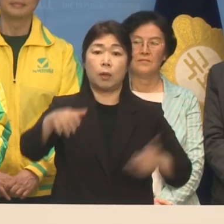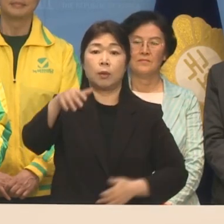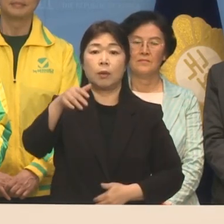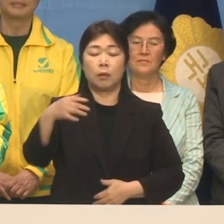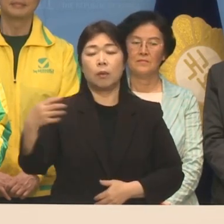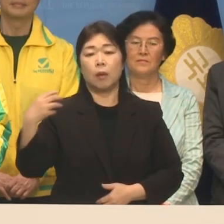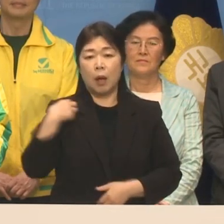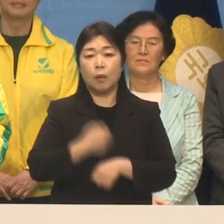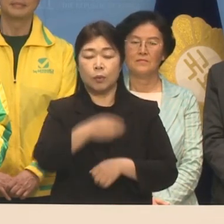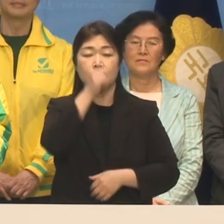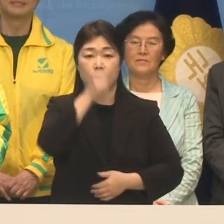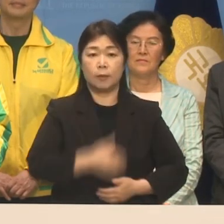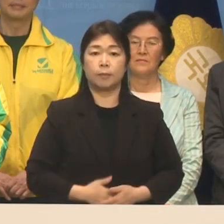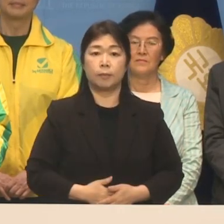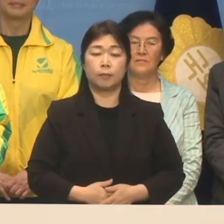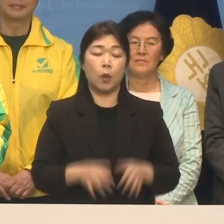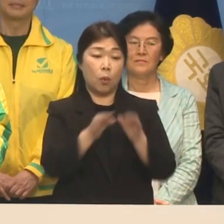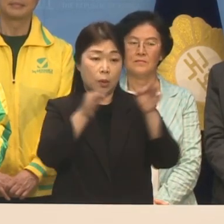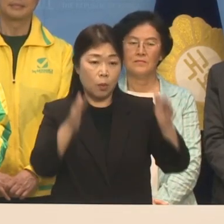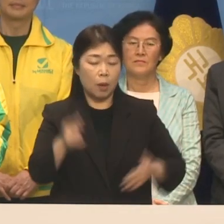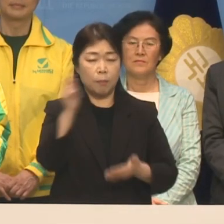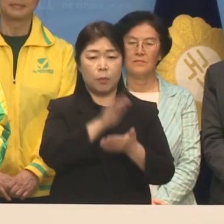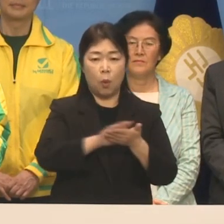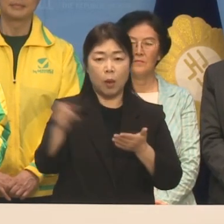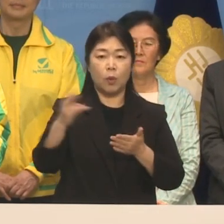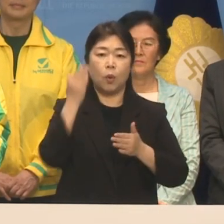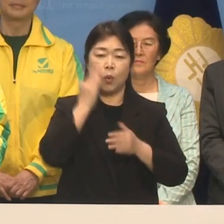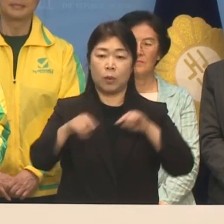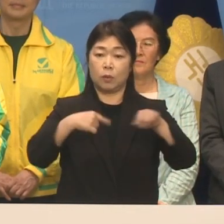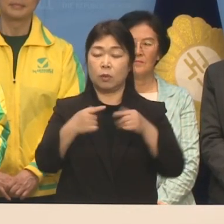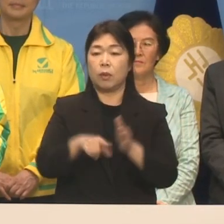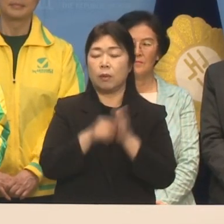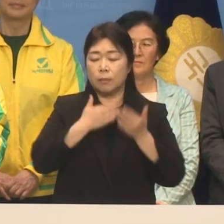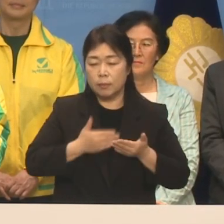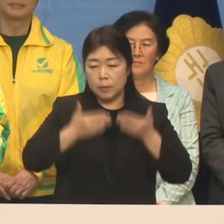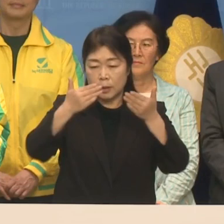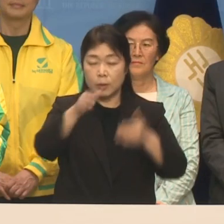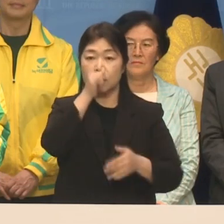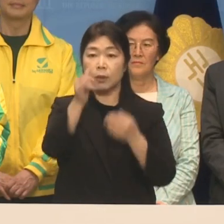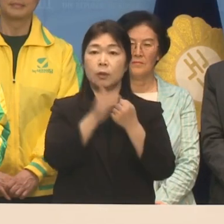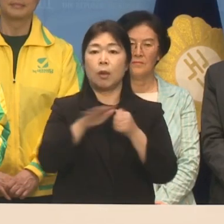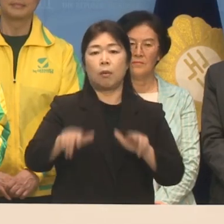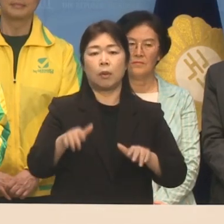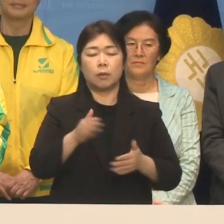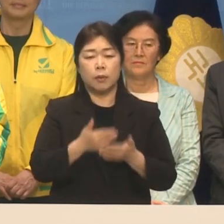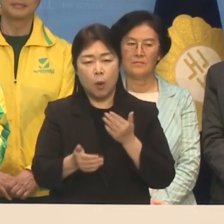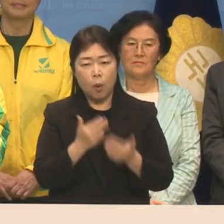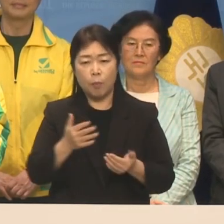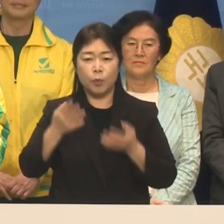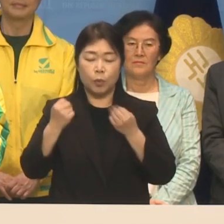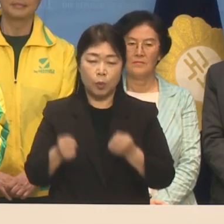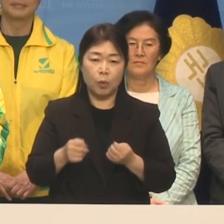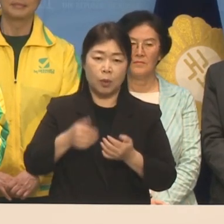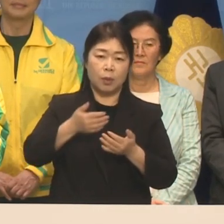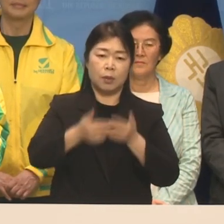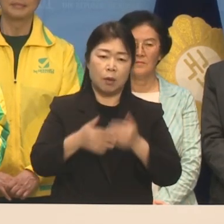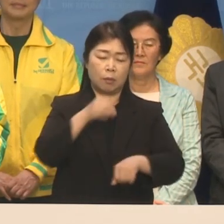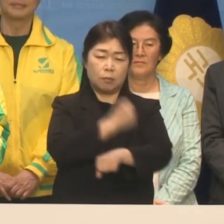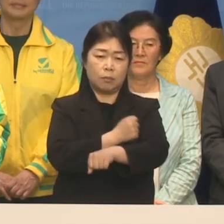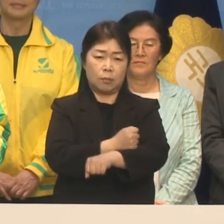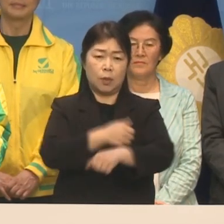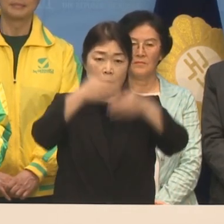이사장님께서 평화운동과 녹색 정치를 위해 헌신해 오신 만큼 이러한 연륜과 경험 속에서